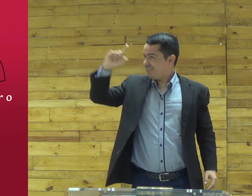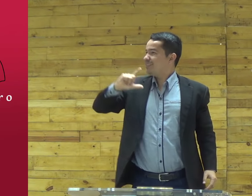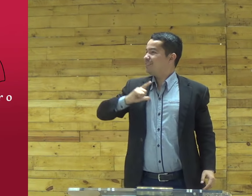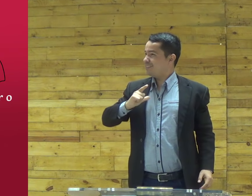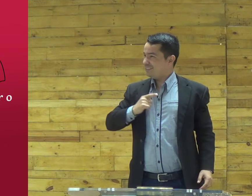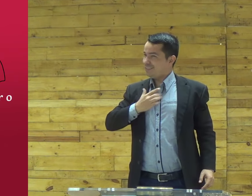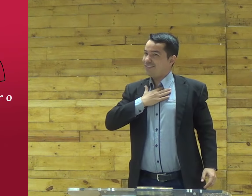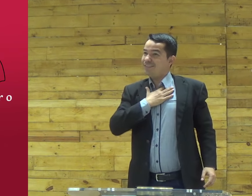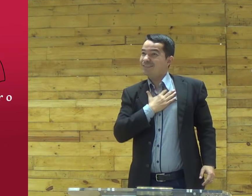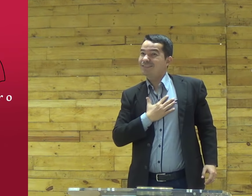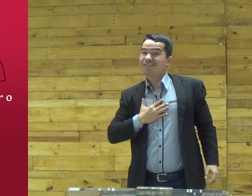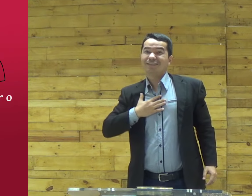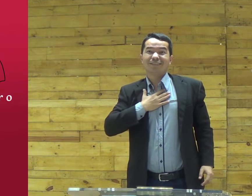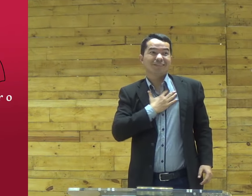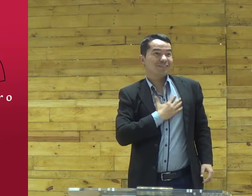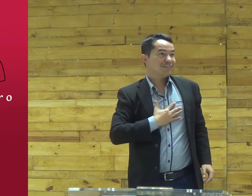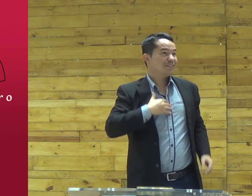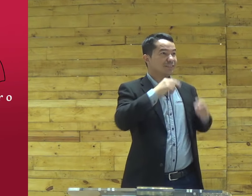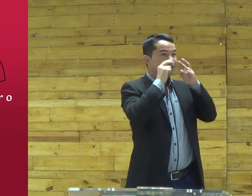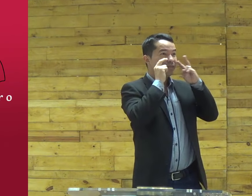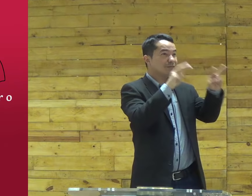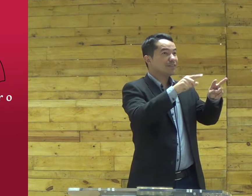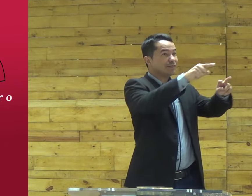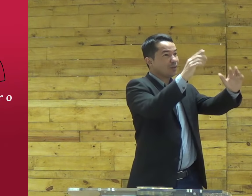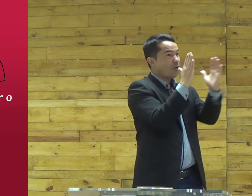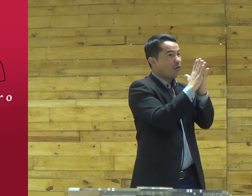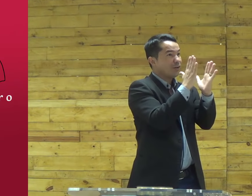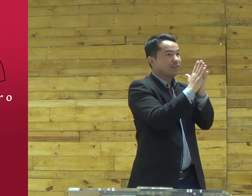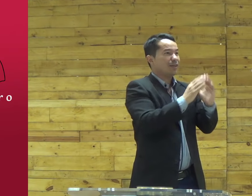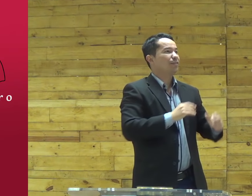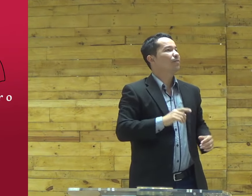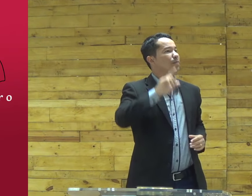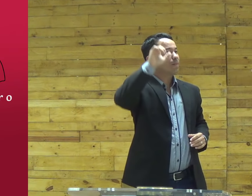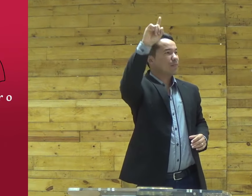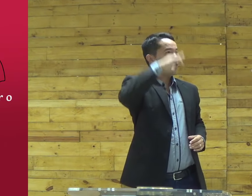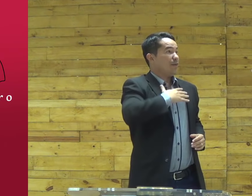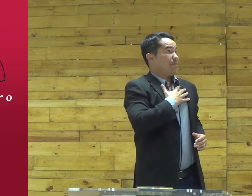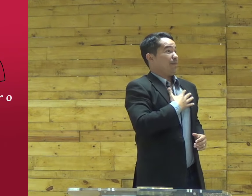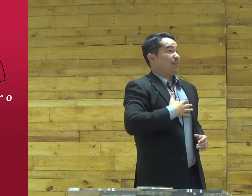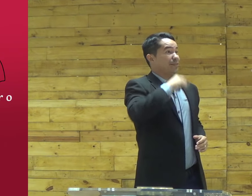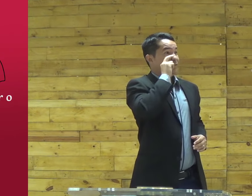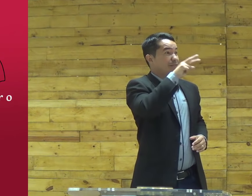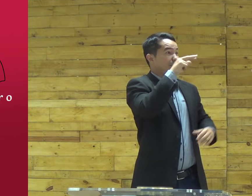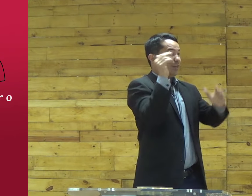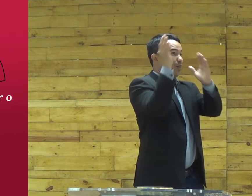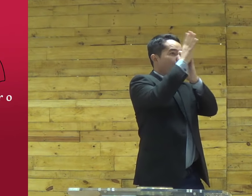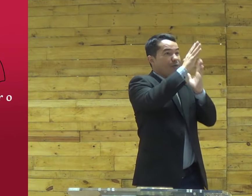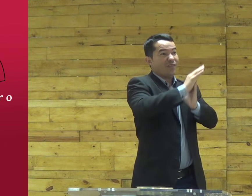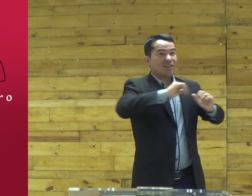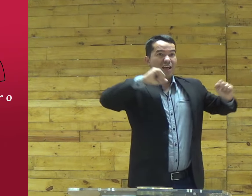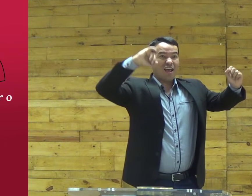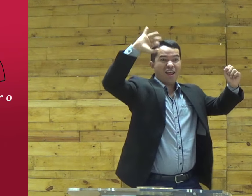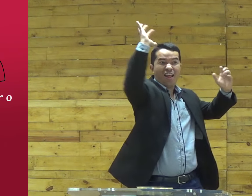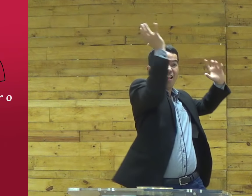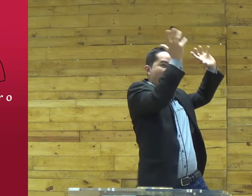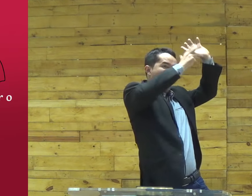tanto, Deus, Deus fica tão feliz. Ele tem prazer. Ele tem prazer em ver você louvando e